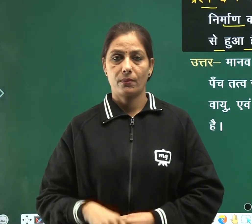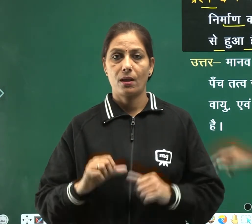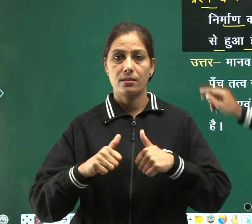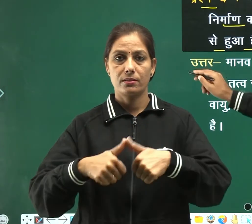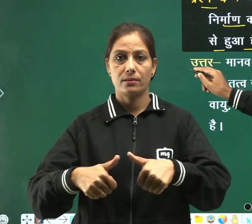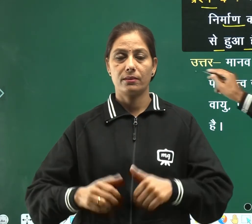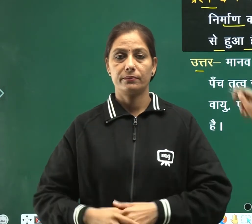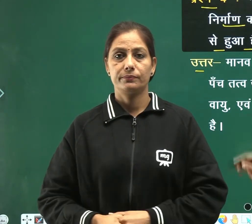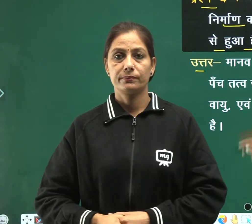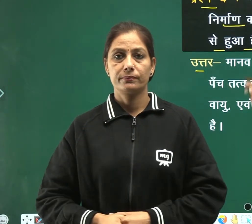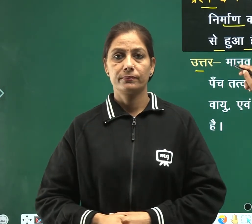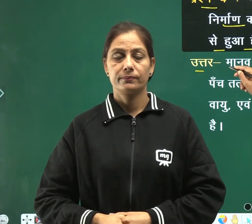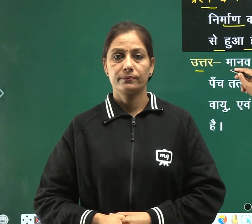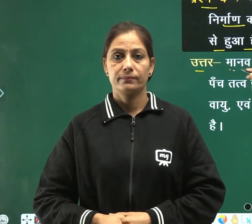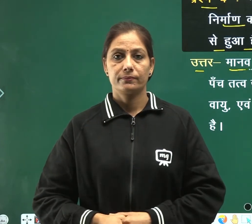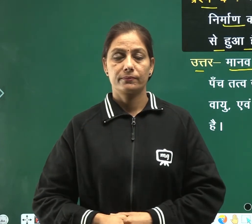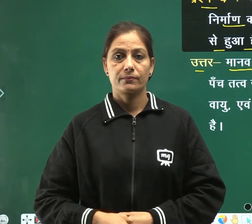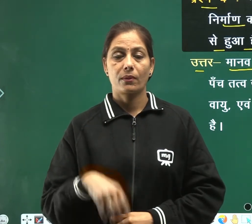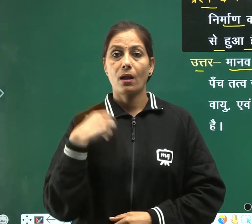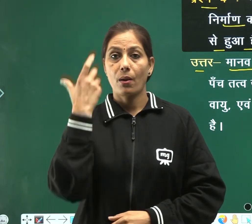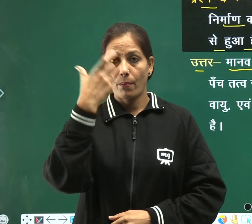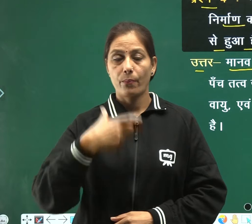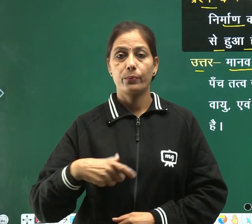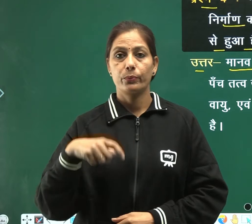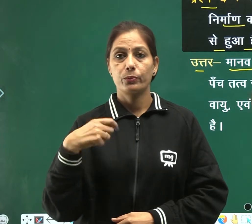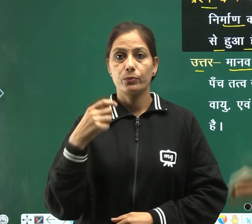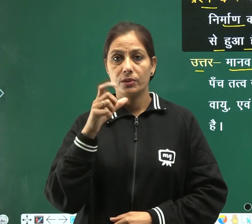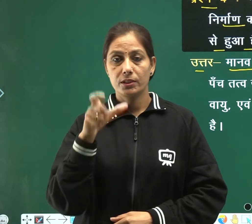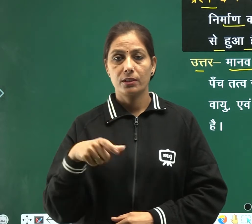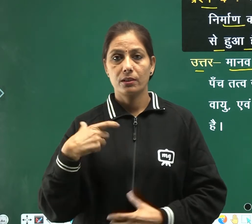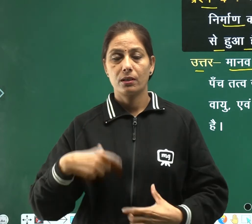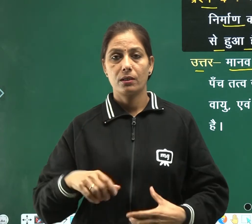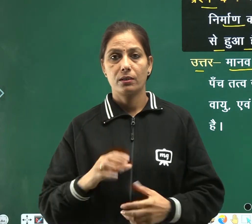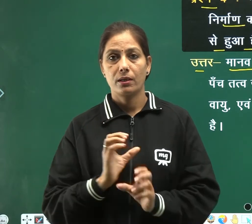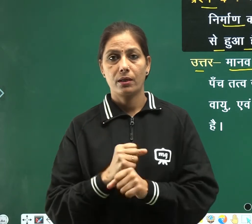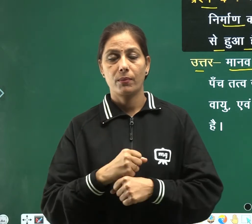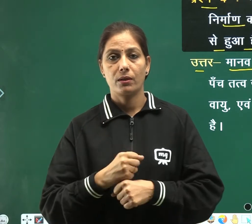उत्तर है, मानव शरीर का निर्माण